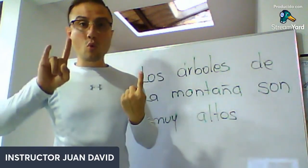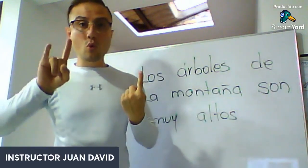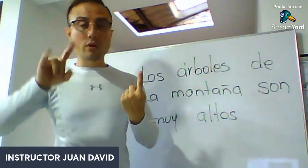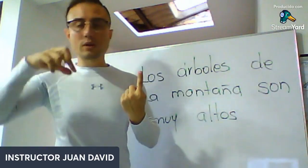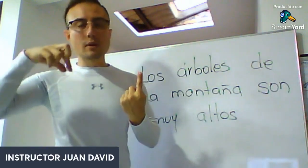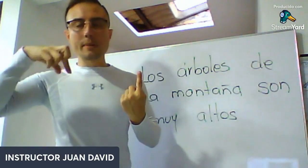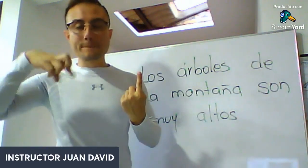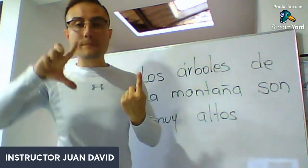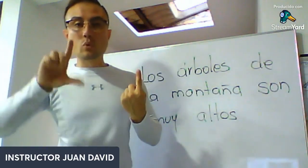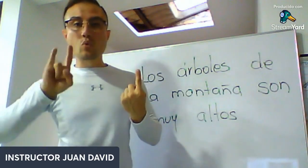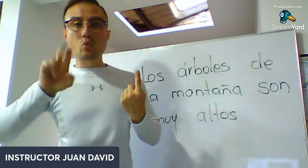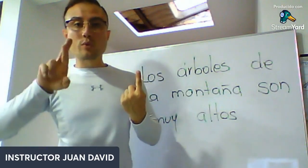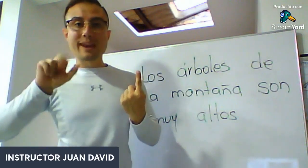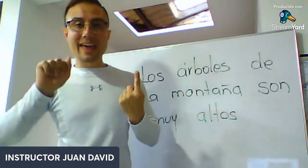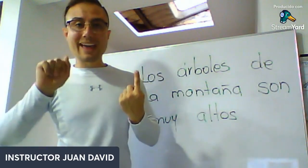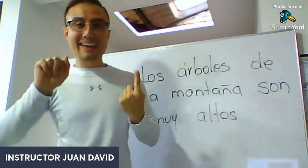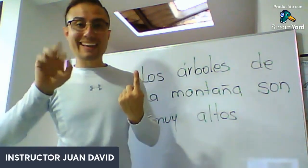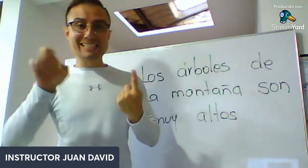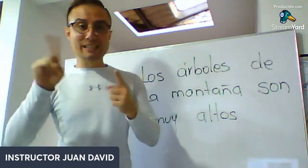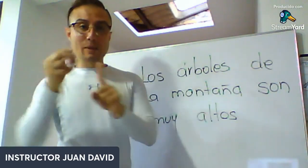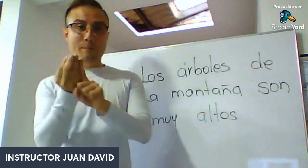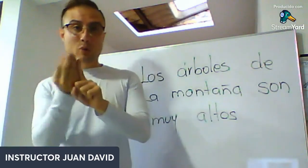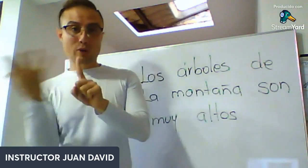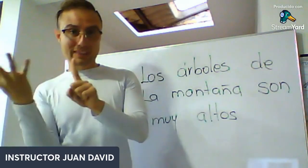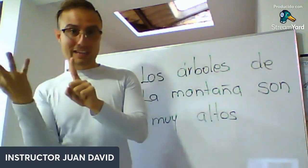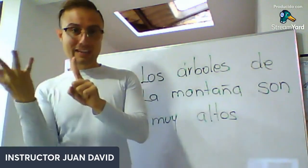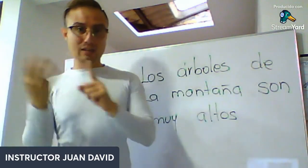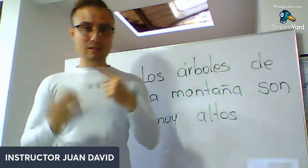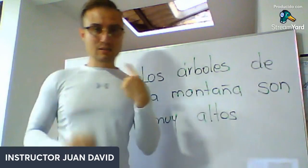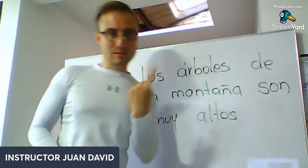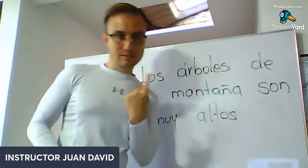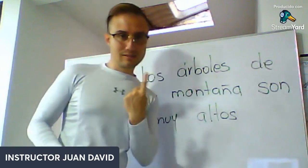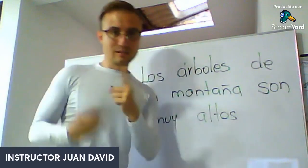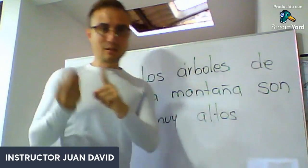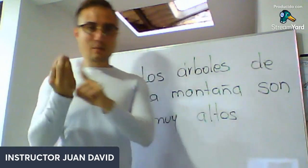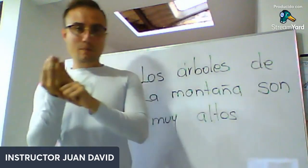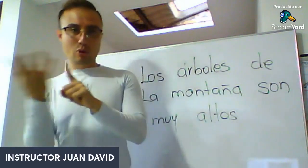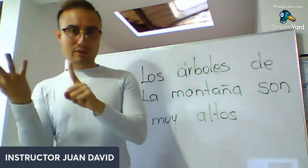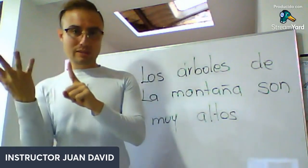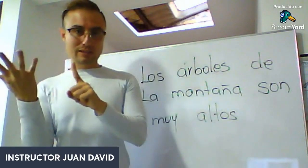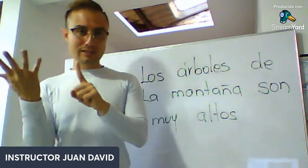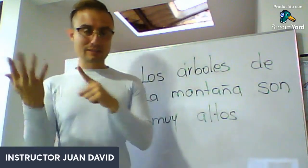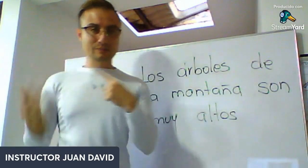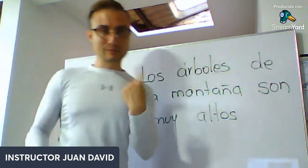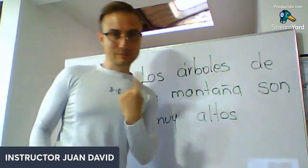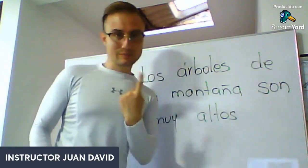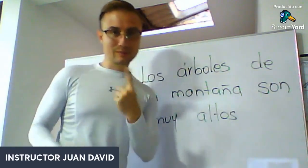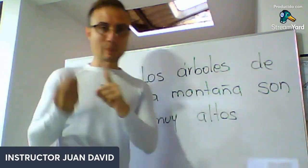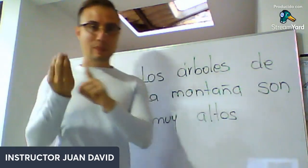plural cuando hago plural es así si de cantidades